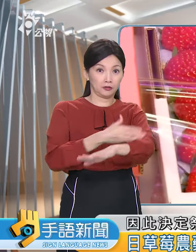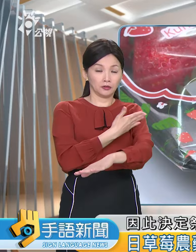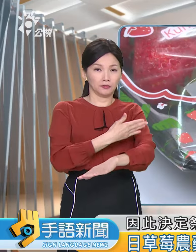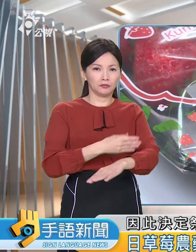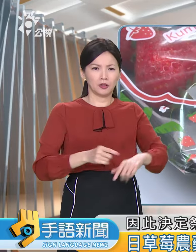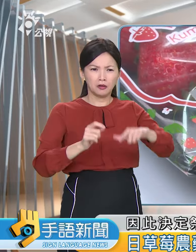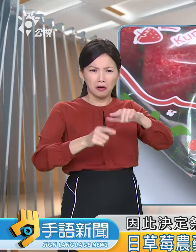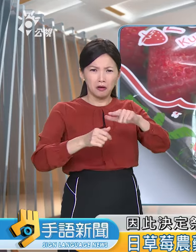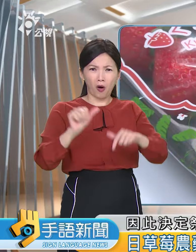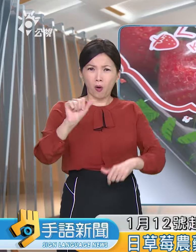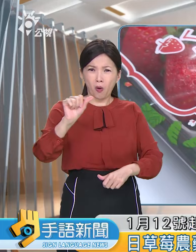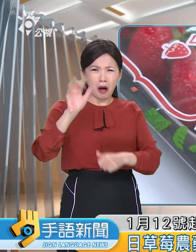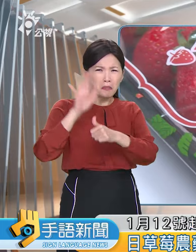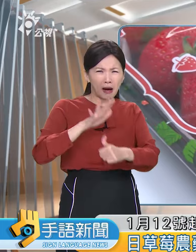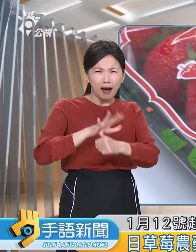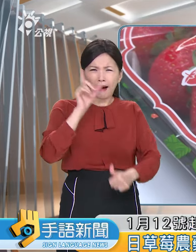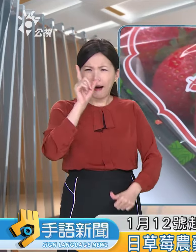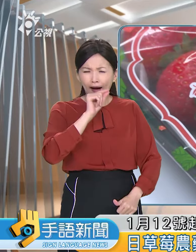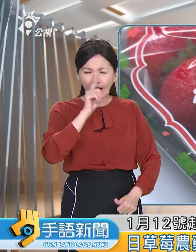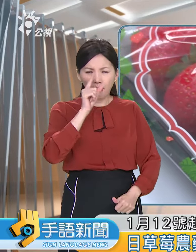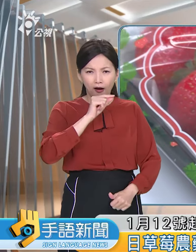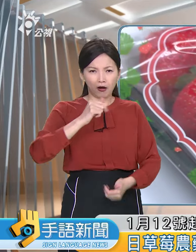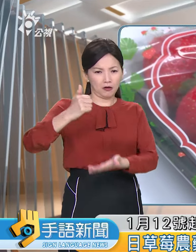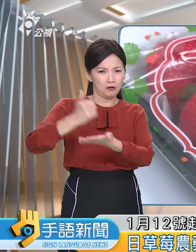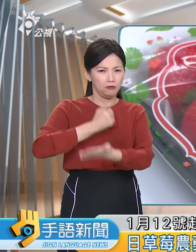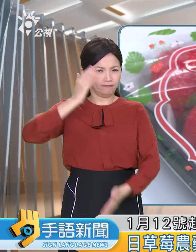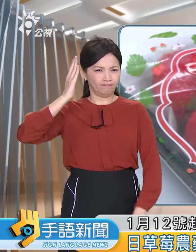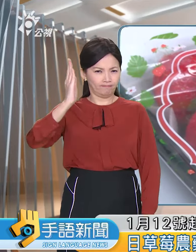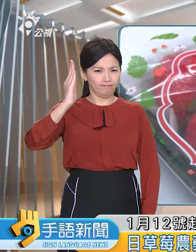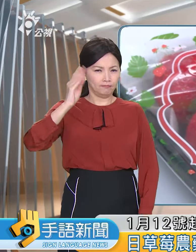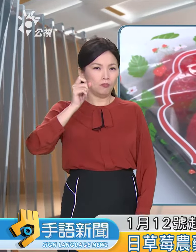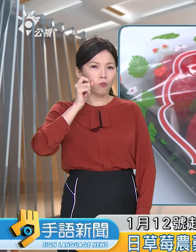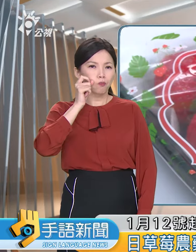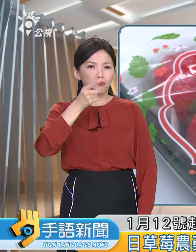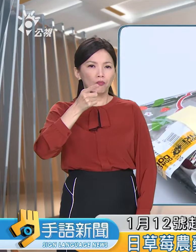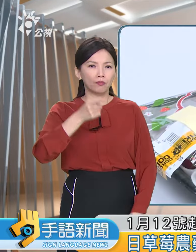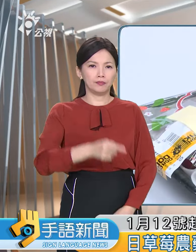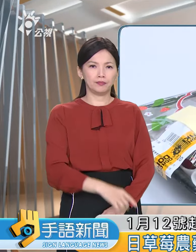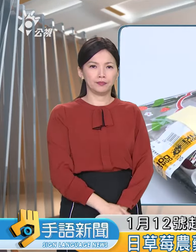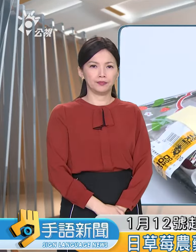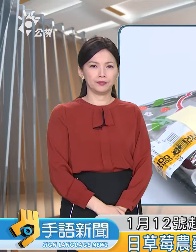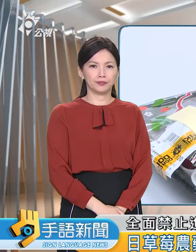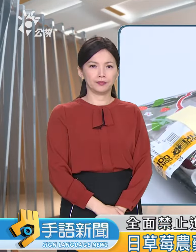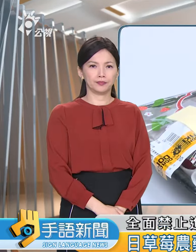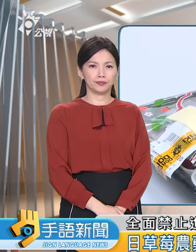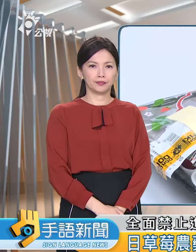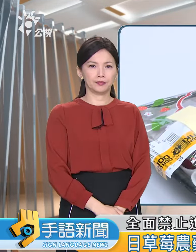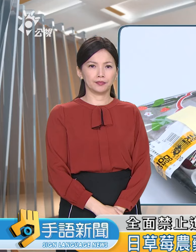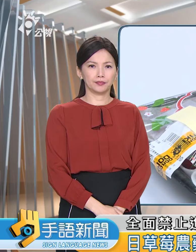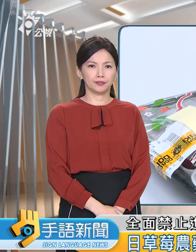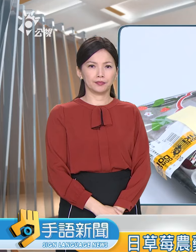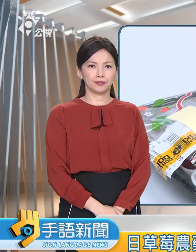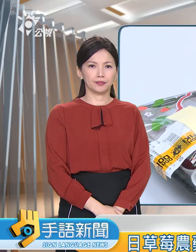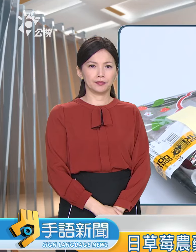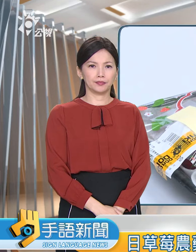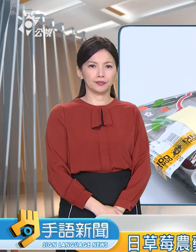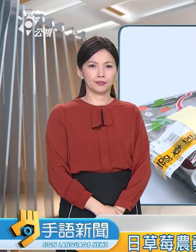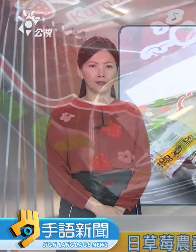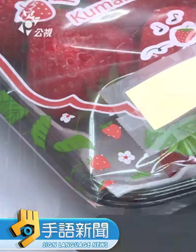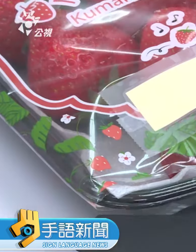制。1月12号起，针对五家有不合格记录的制造厂，全面禁止进口一个月。